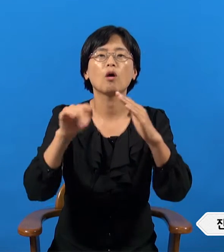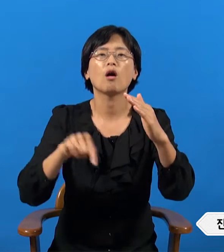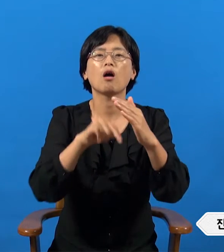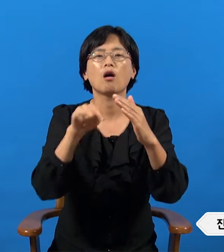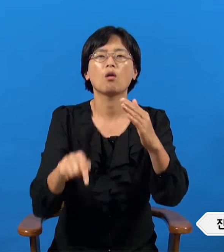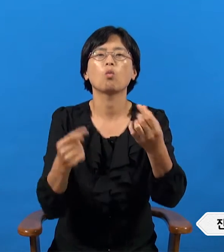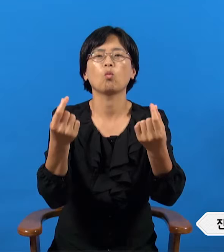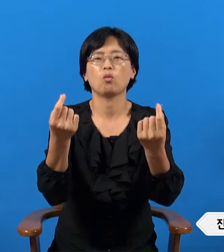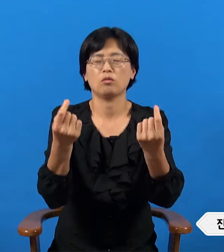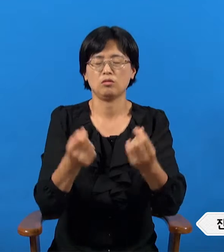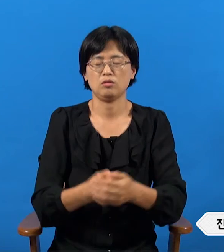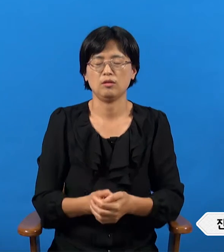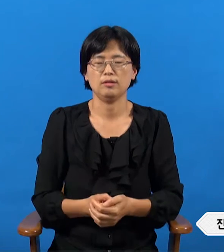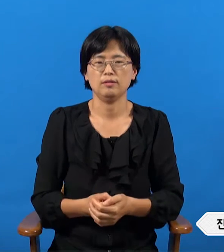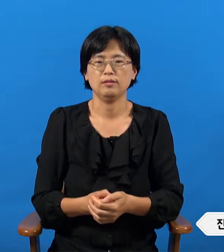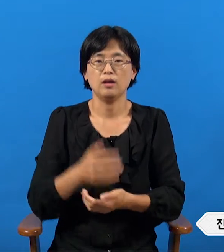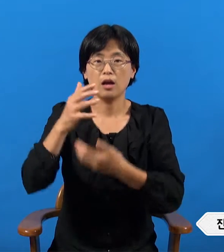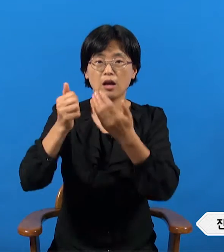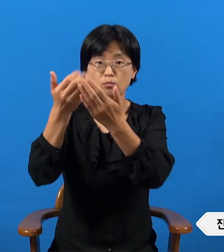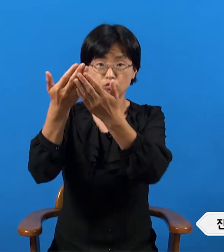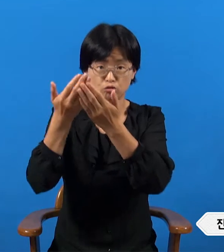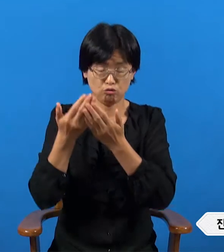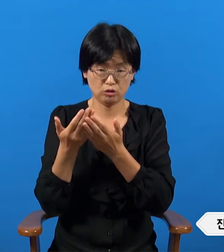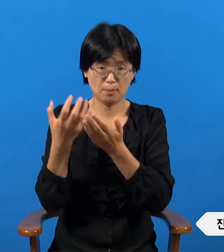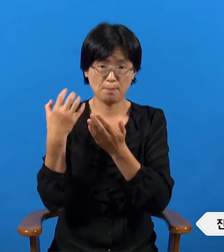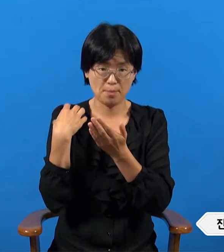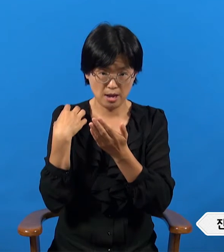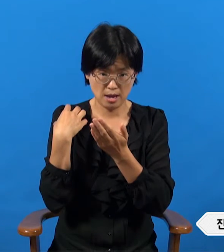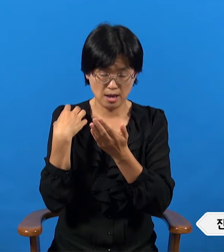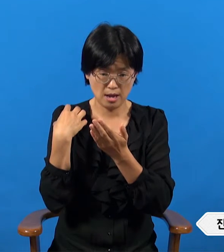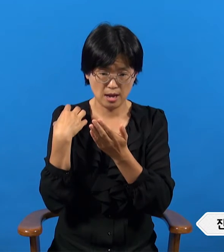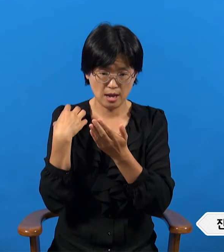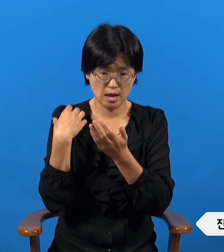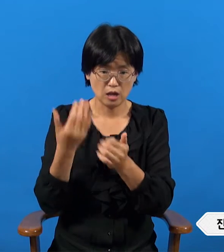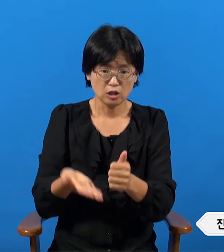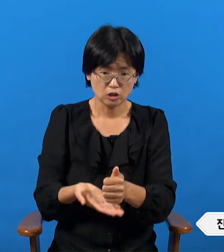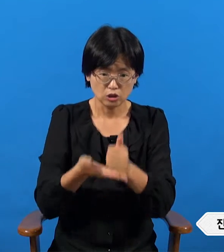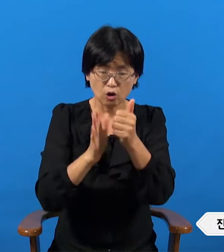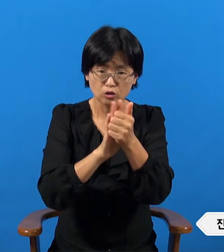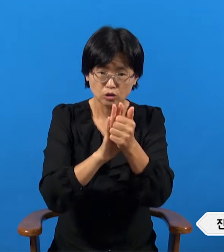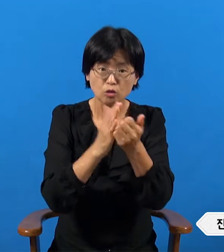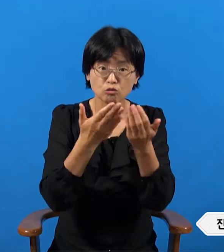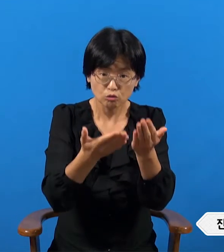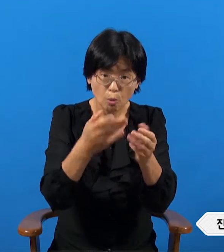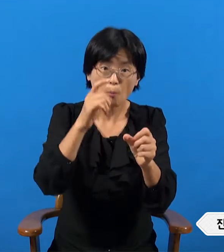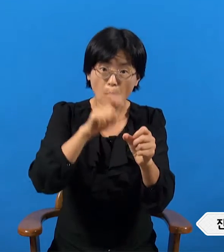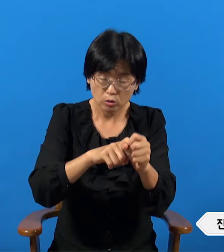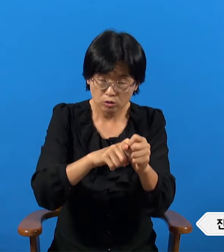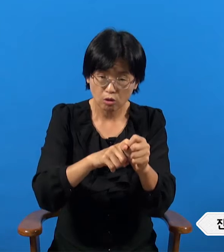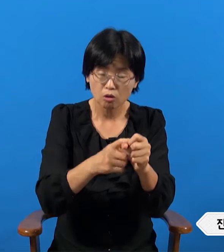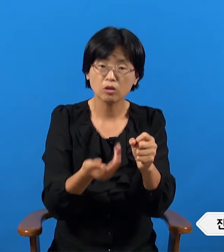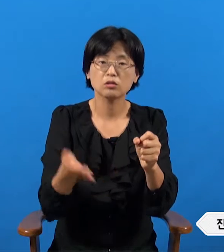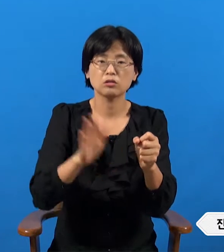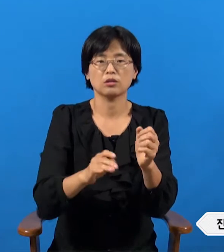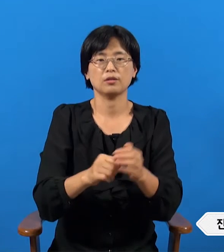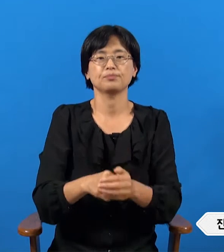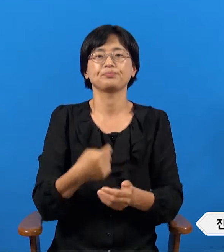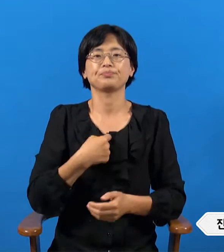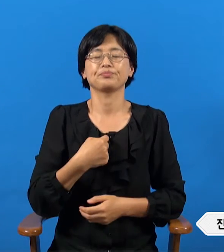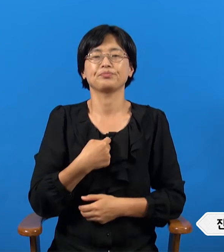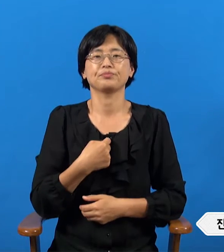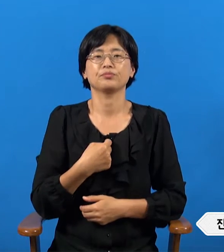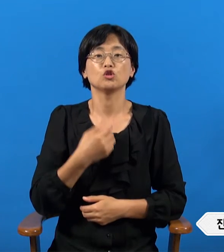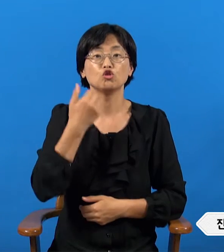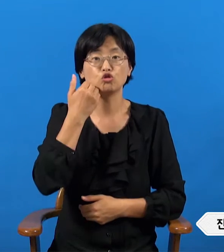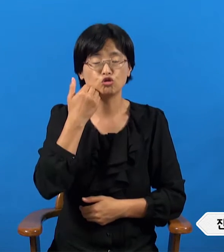교회 안에도 들어옵니다. 하나님께서 우리에게 주신 직분입니다. 섬김을 위한 직분입니다. 그런데 마치 그것이